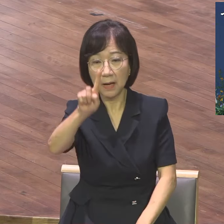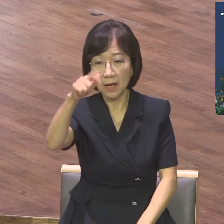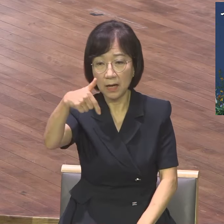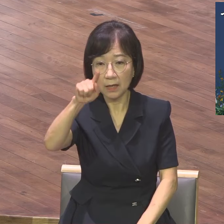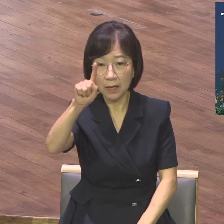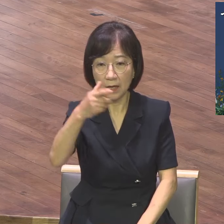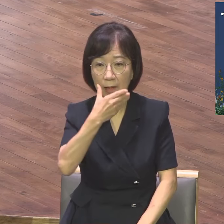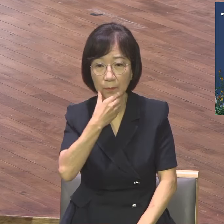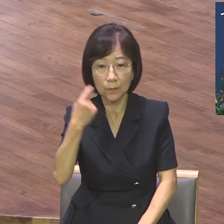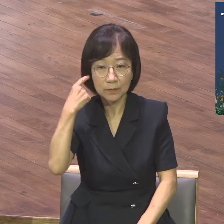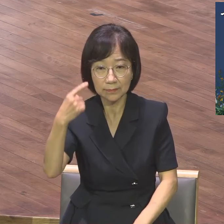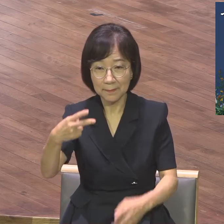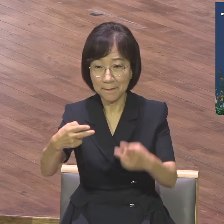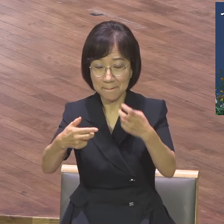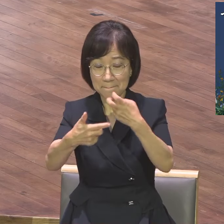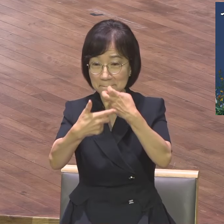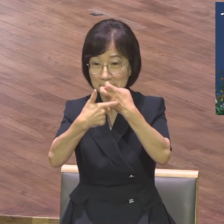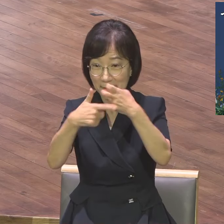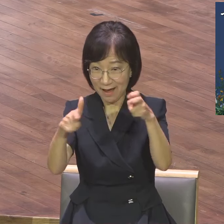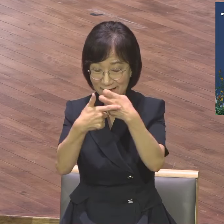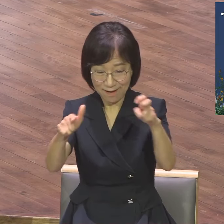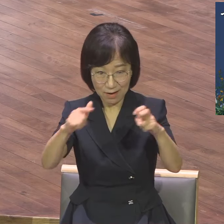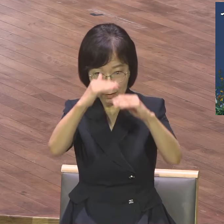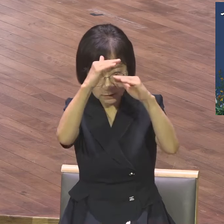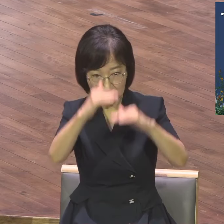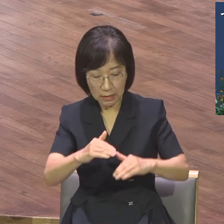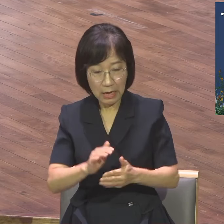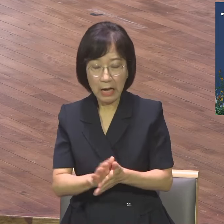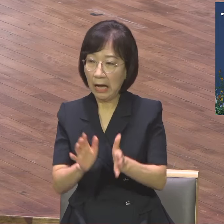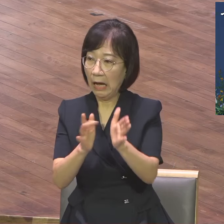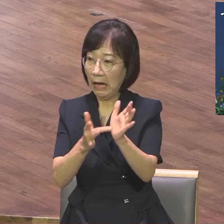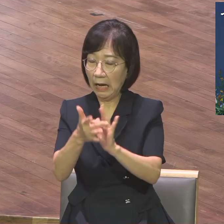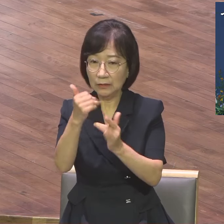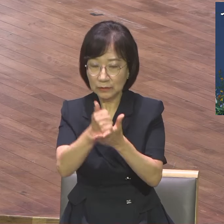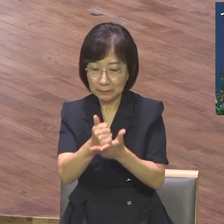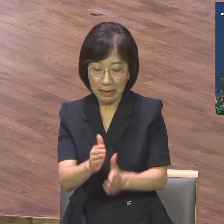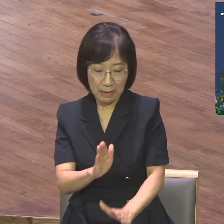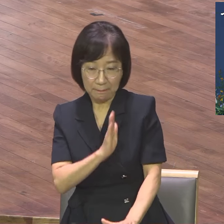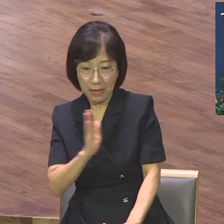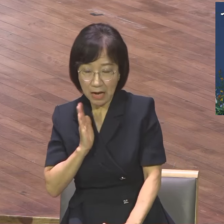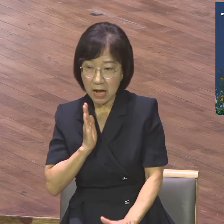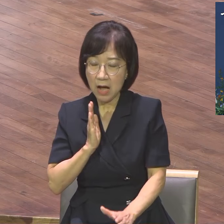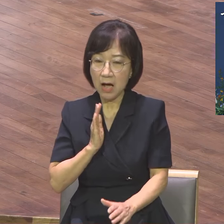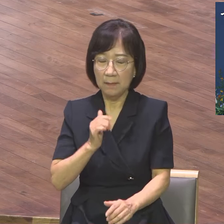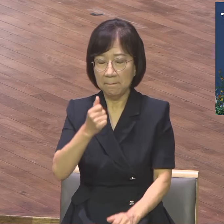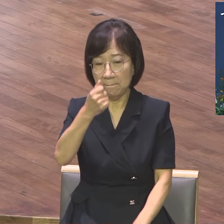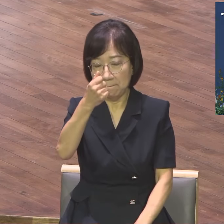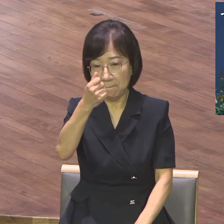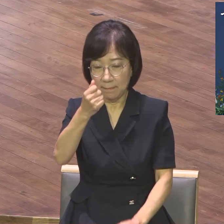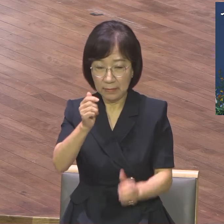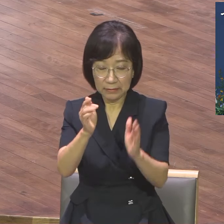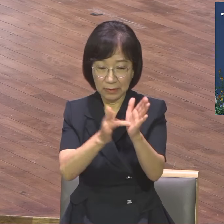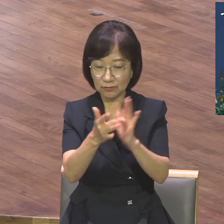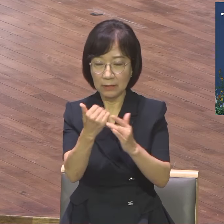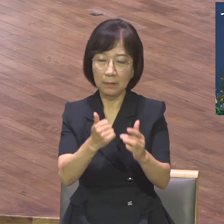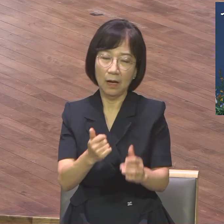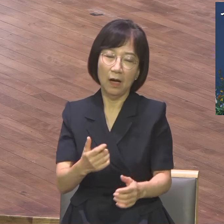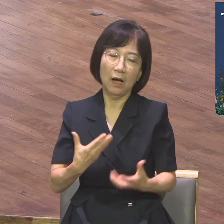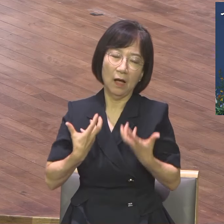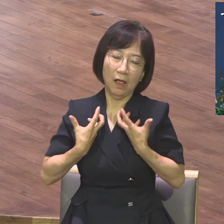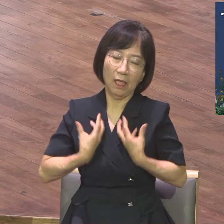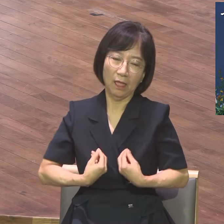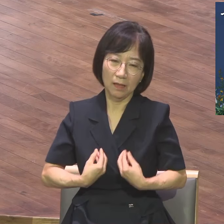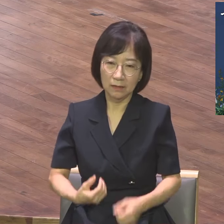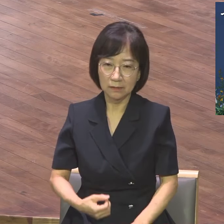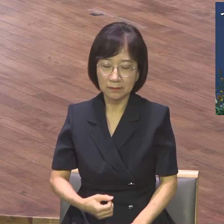예수님께서 이런 배신을 연속적으로 당하는 내용이 나오지요. 자, 예수님께서 육신을